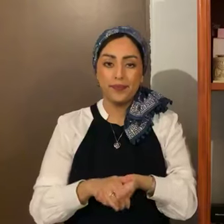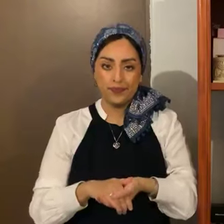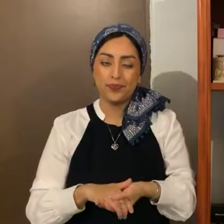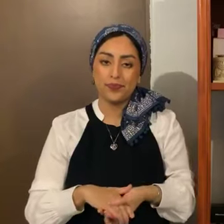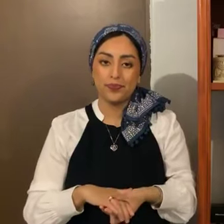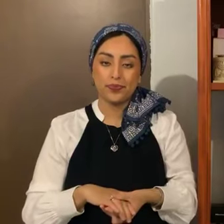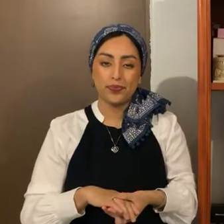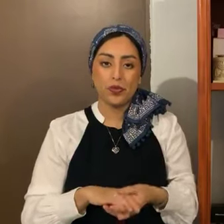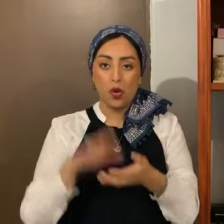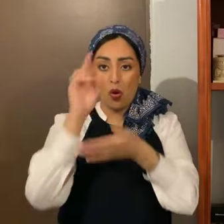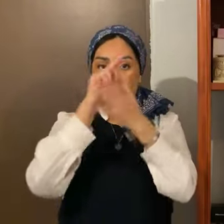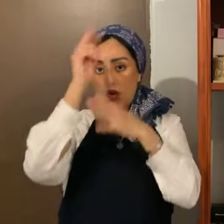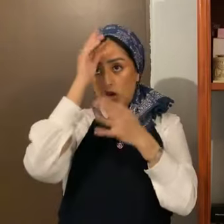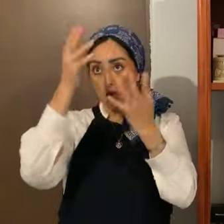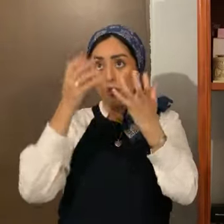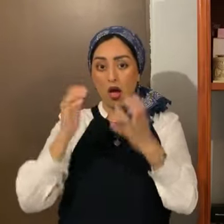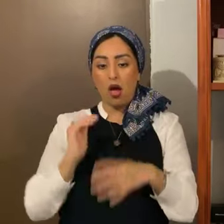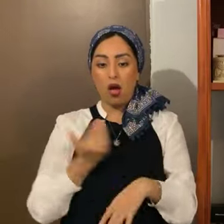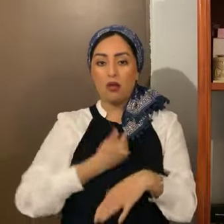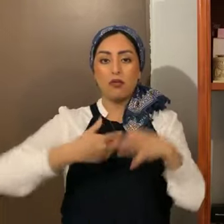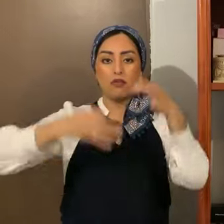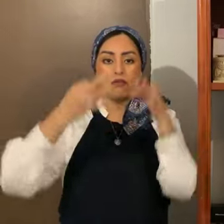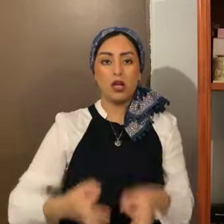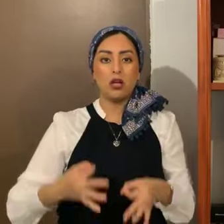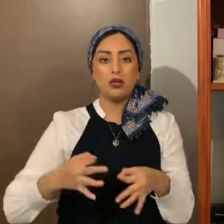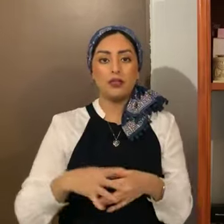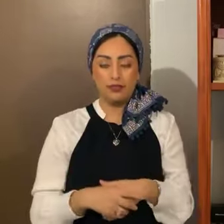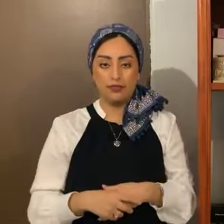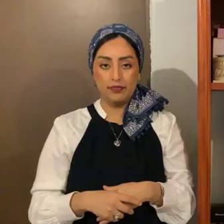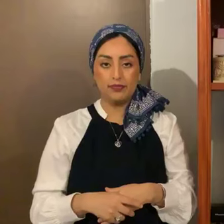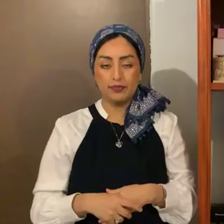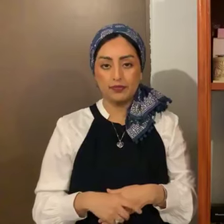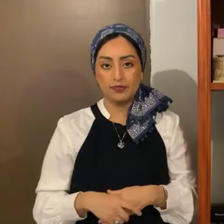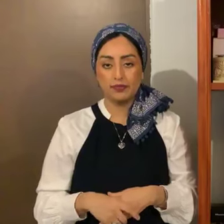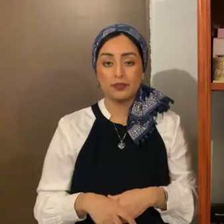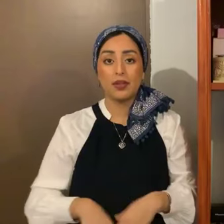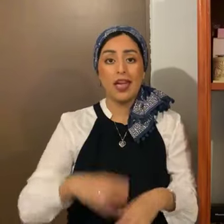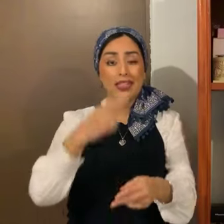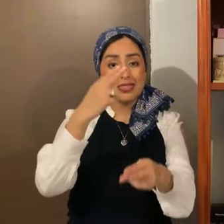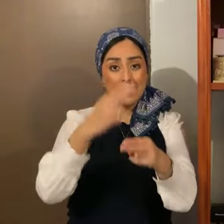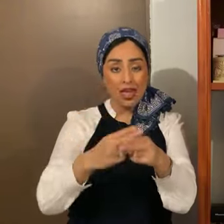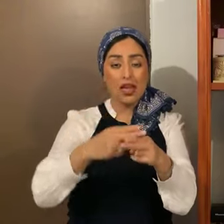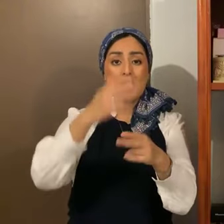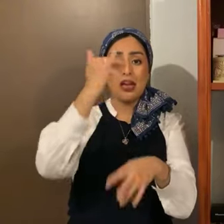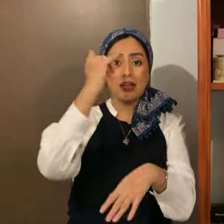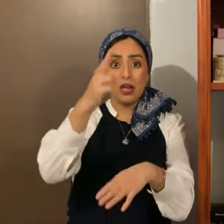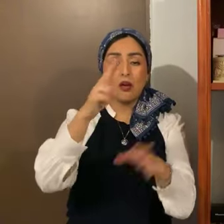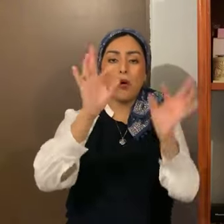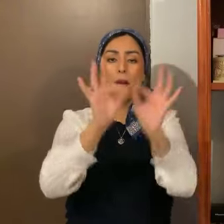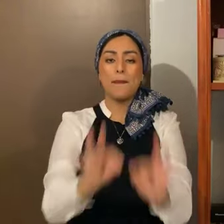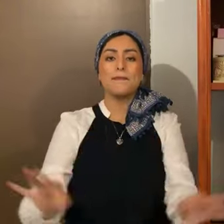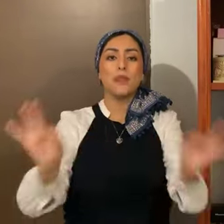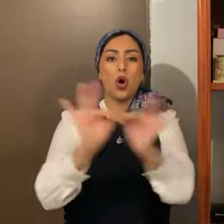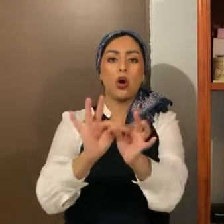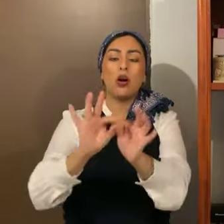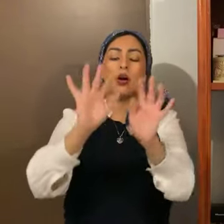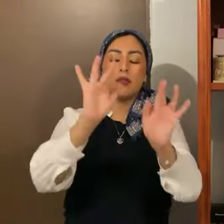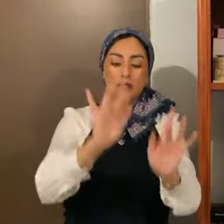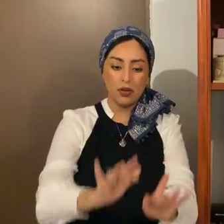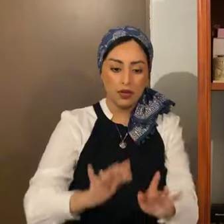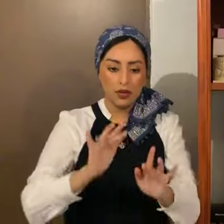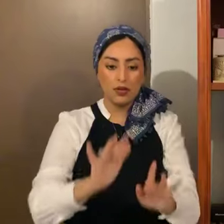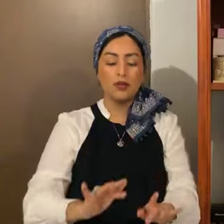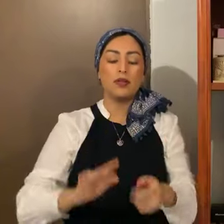iniciativa. ¿De acuerdo? Entonces esto es lo que representa el nombre de Yahweh, que es compasivo, que